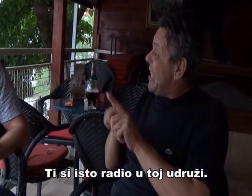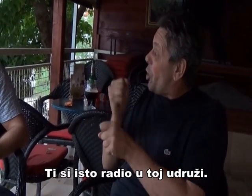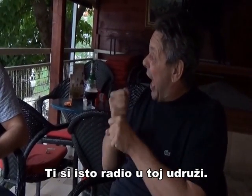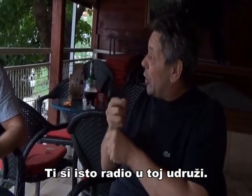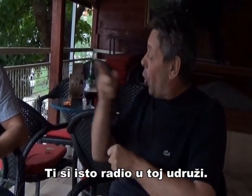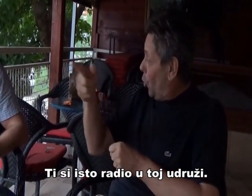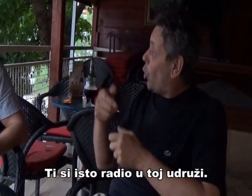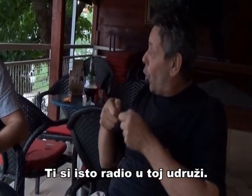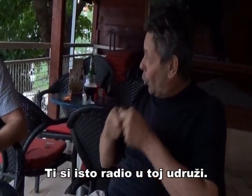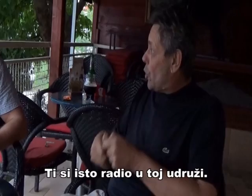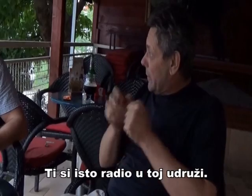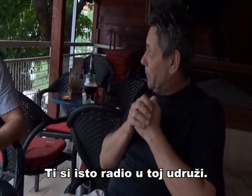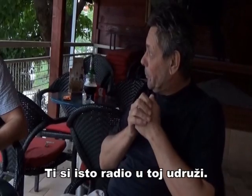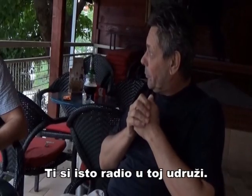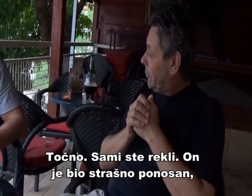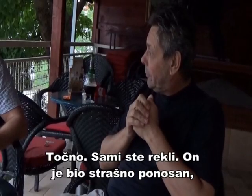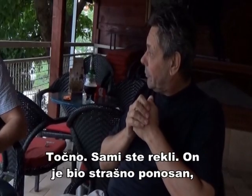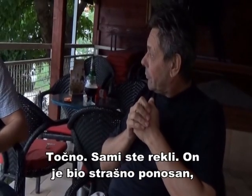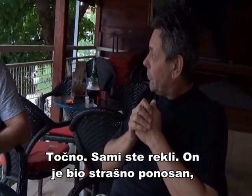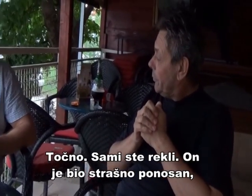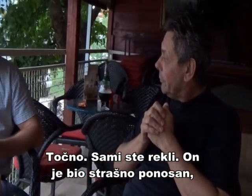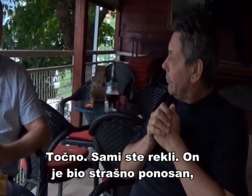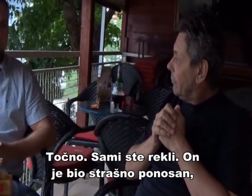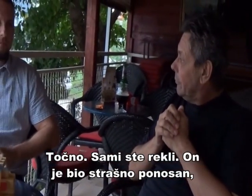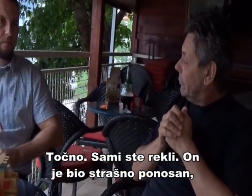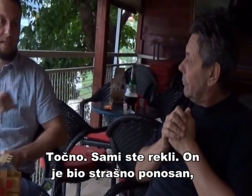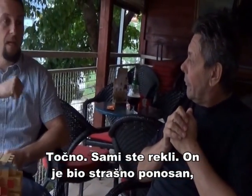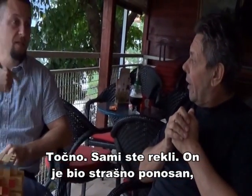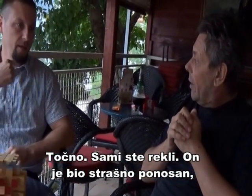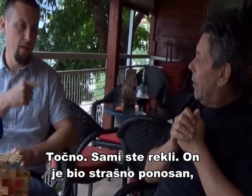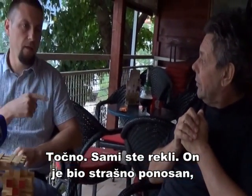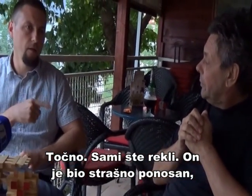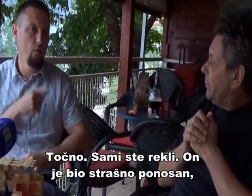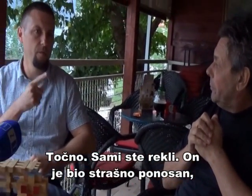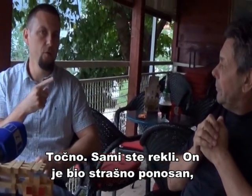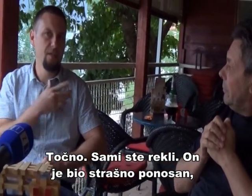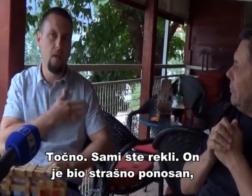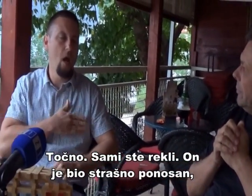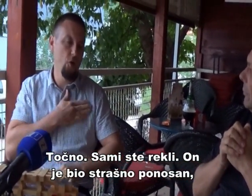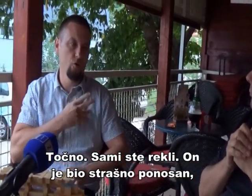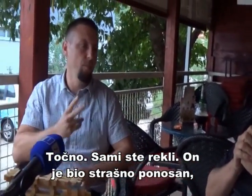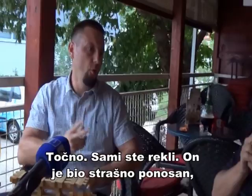isto radio u toj udruzi. Točno. Sami ste rekli, on je bio strašno